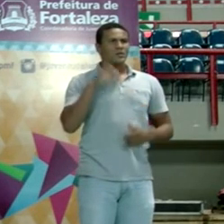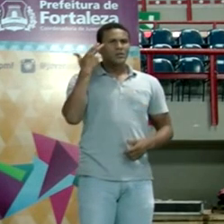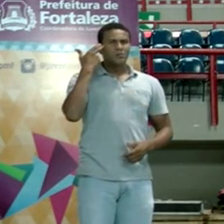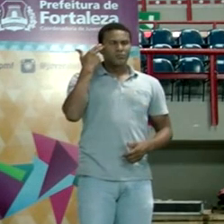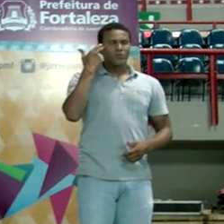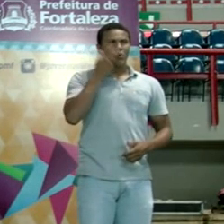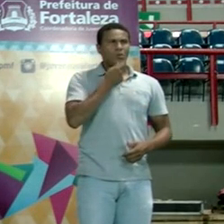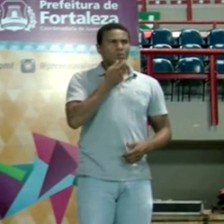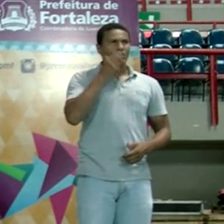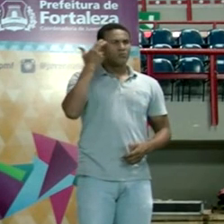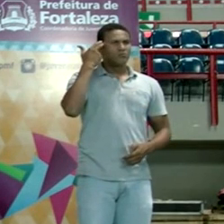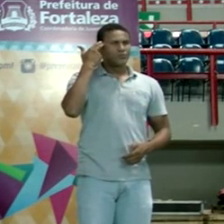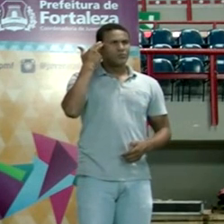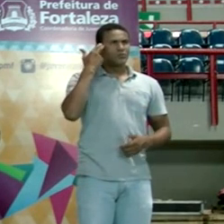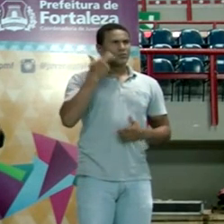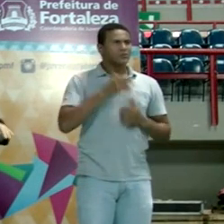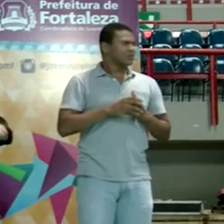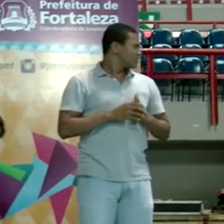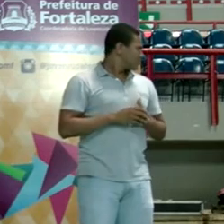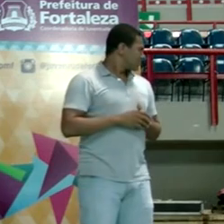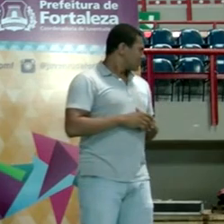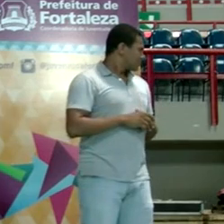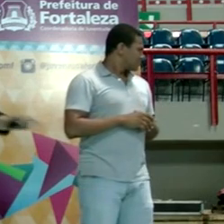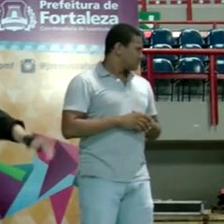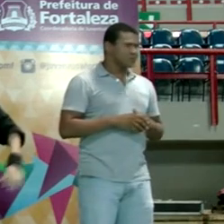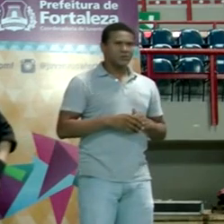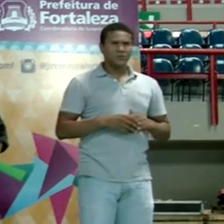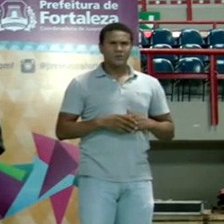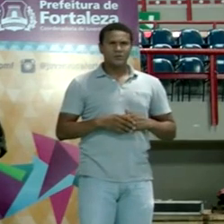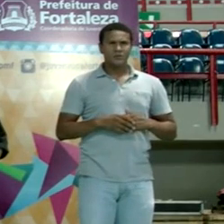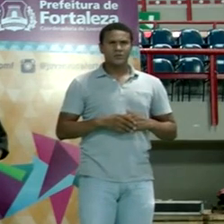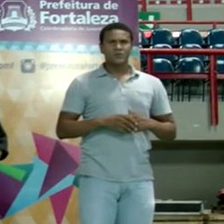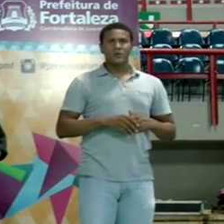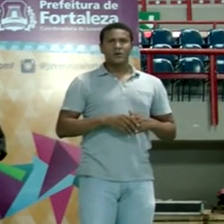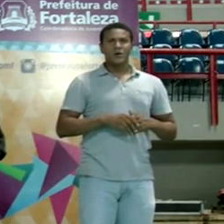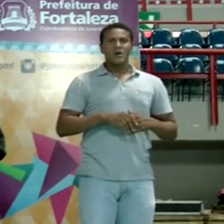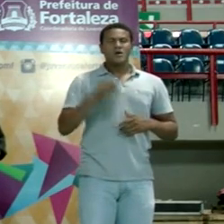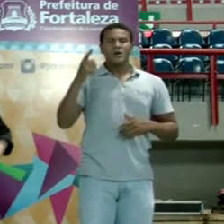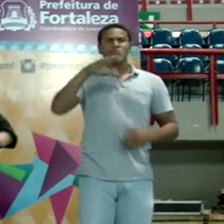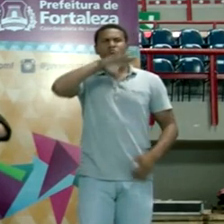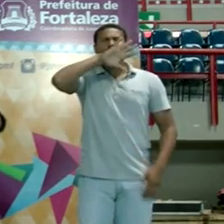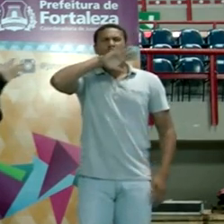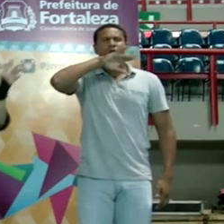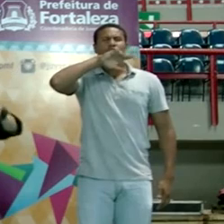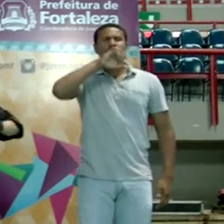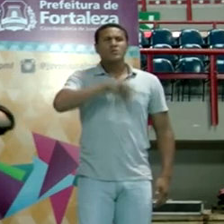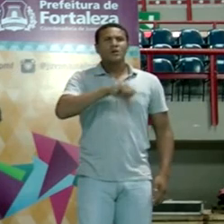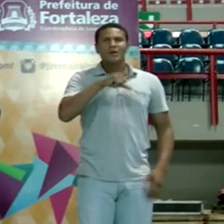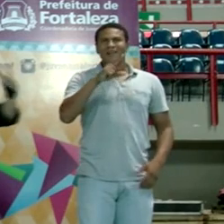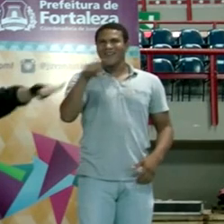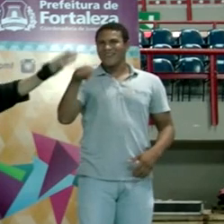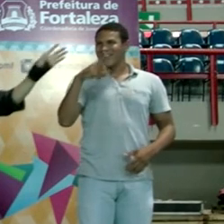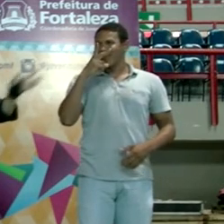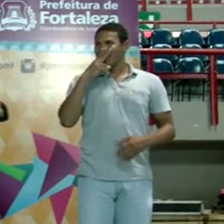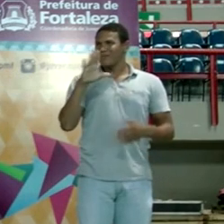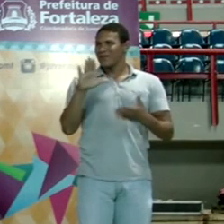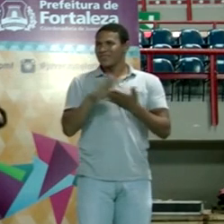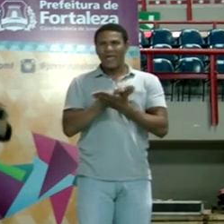Levantaram uns aqui. Muito bem. Quem acha que ele foi muito ruim? O resto não acha nada, fica boiando,